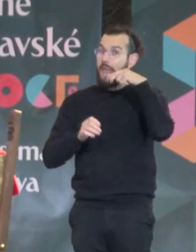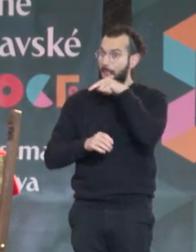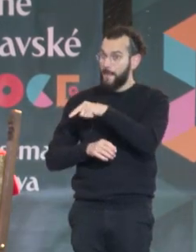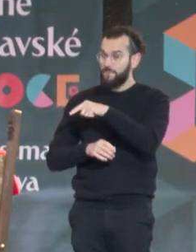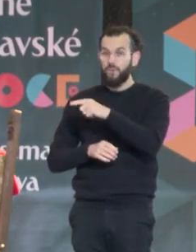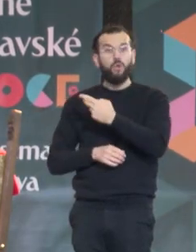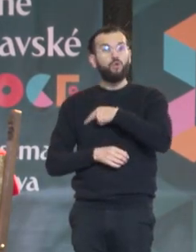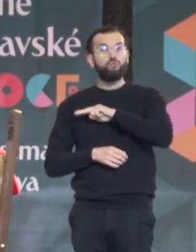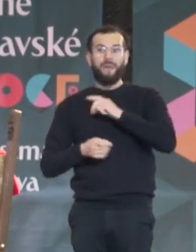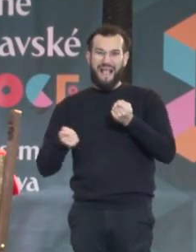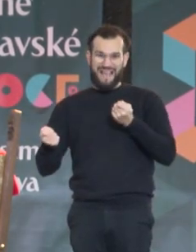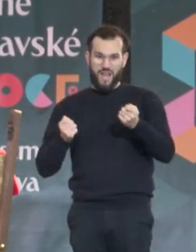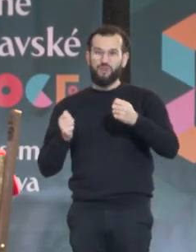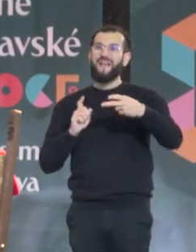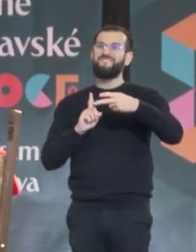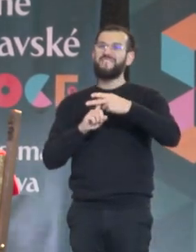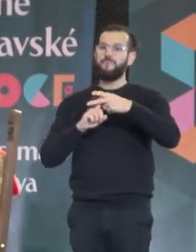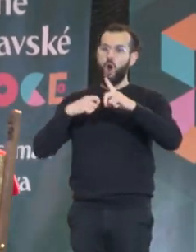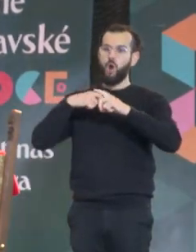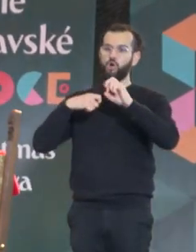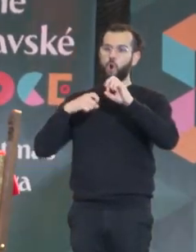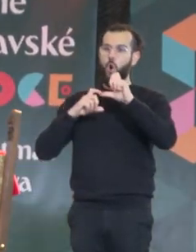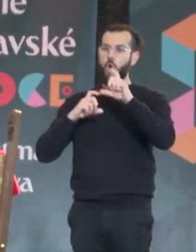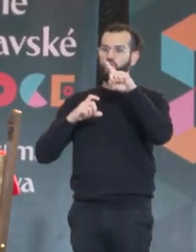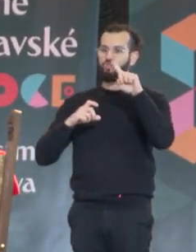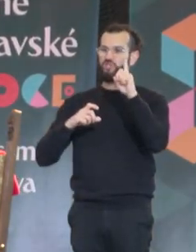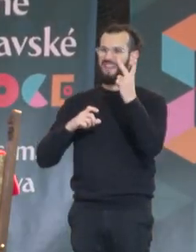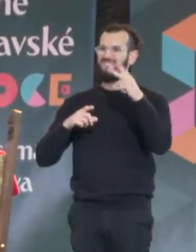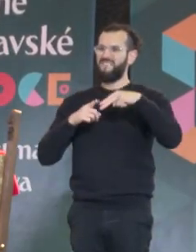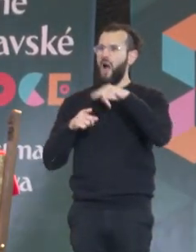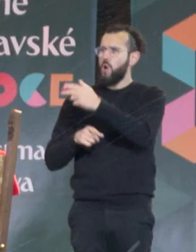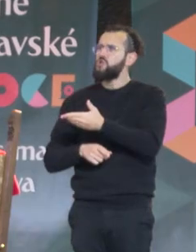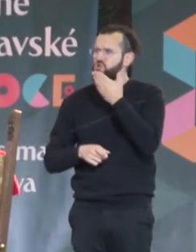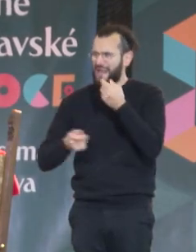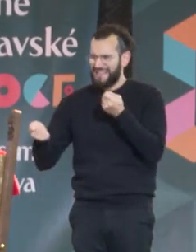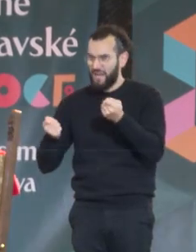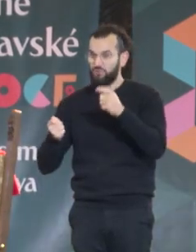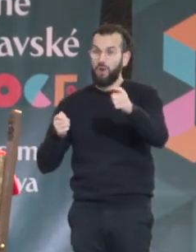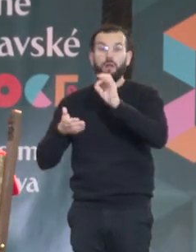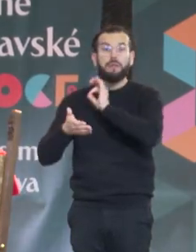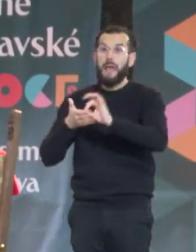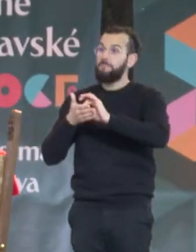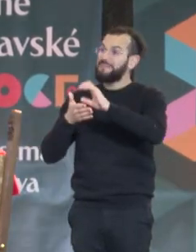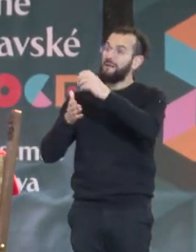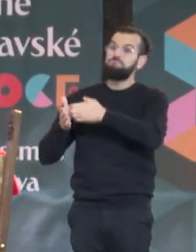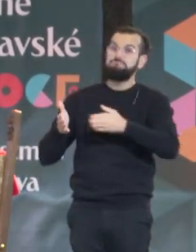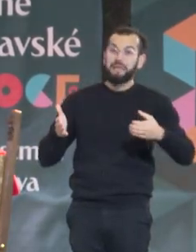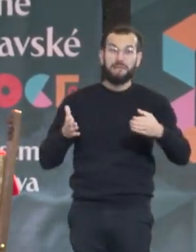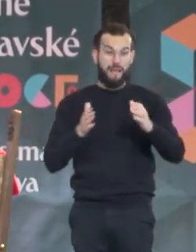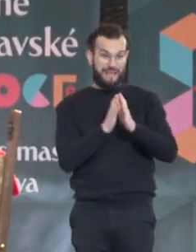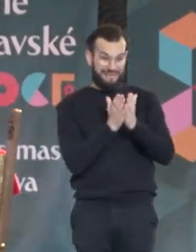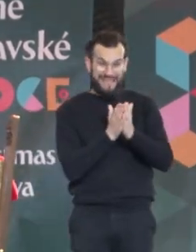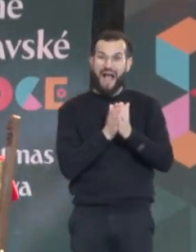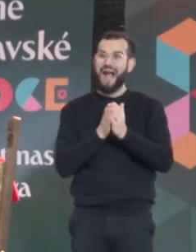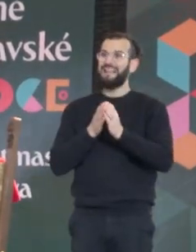Mal to na starosti režisér Filip Pošivač, český režisér, a tento celý príbeh napísala ako knihu, aj ako